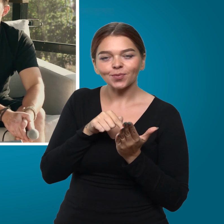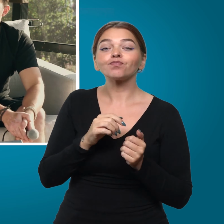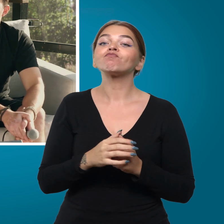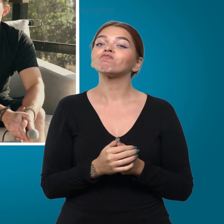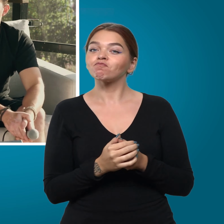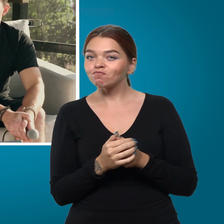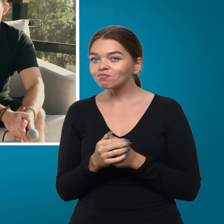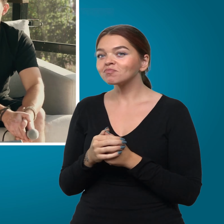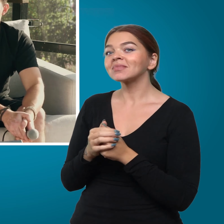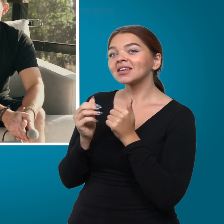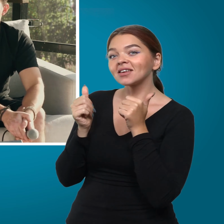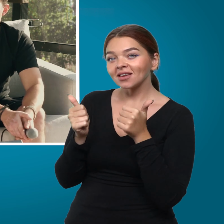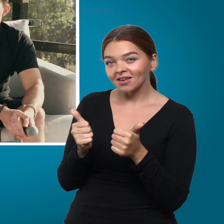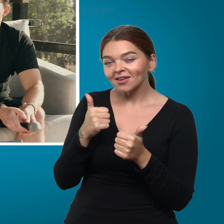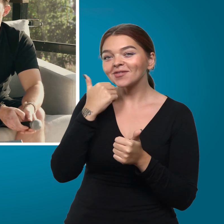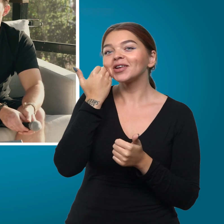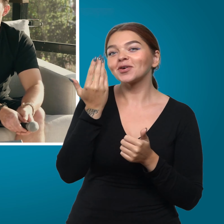nešanti.